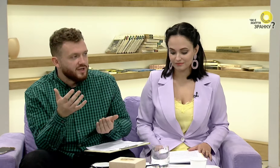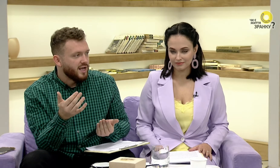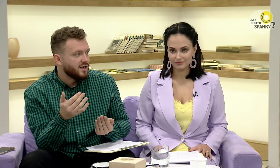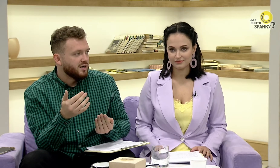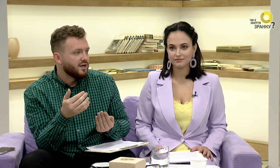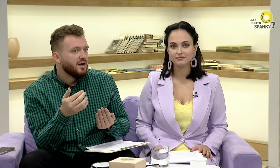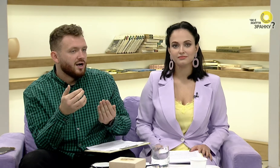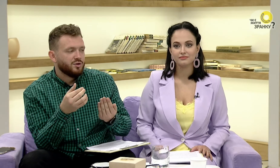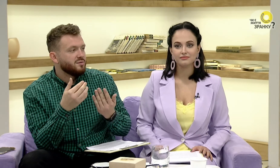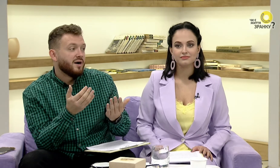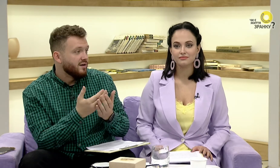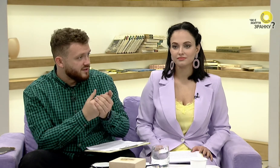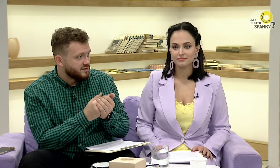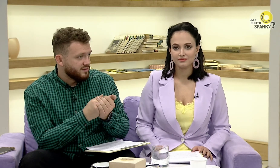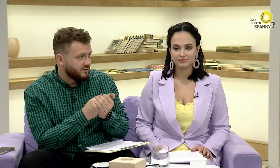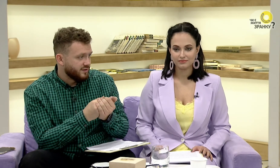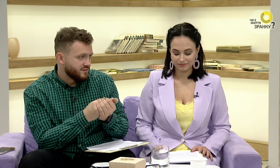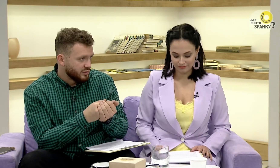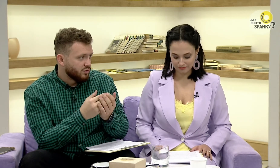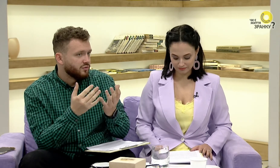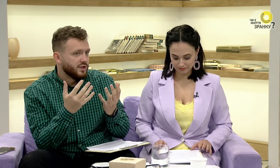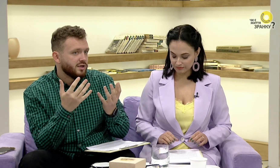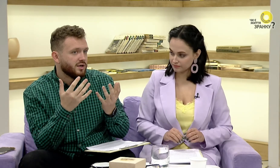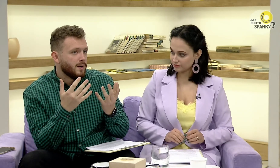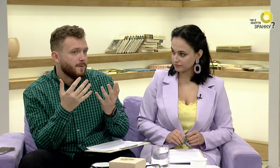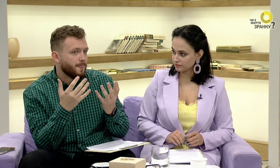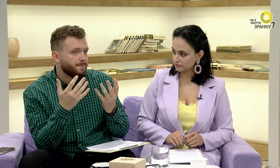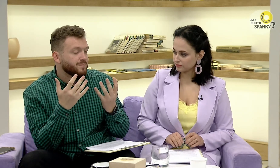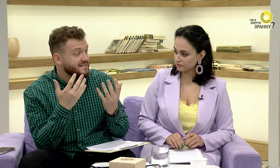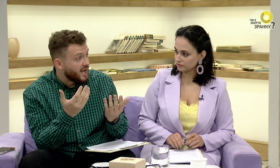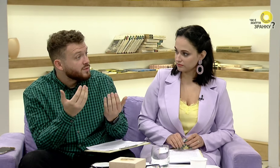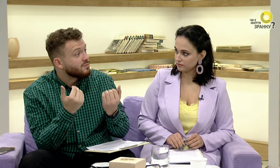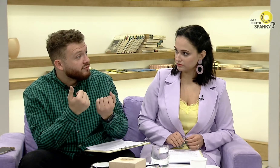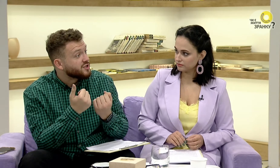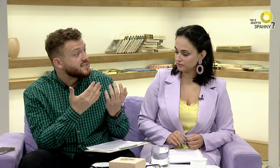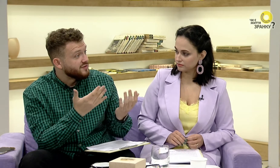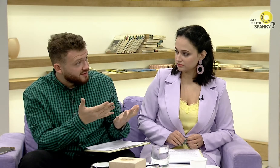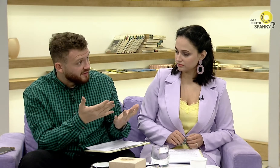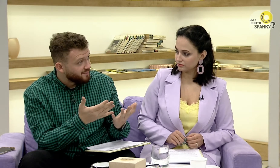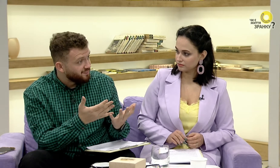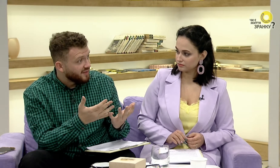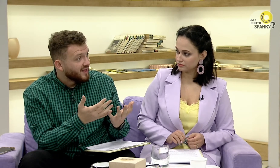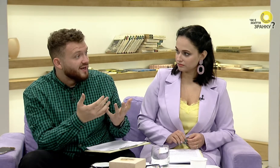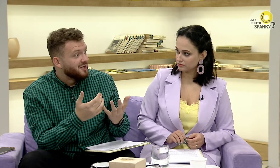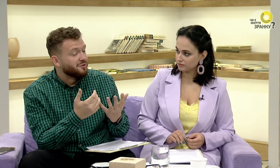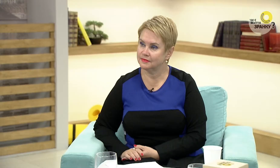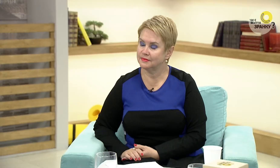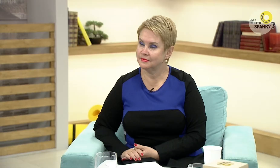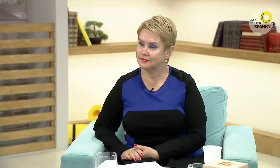людей, хто не має вадів слуху, вони знають мову жестів, як ви. Тобто таких